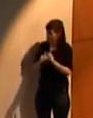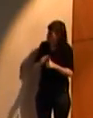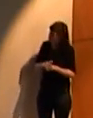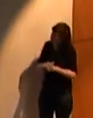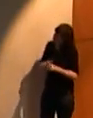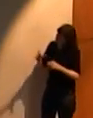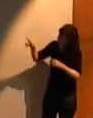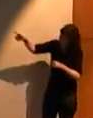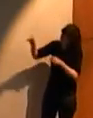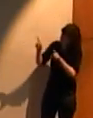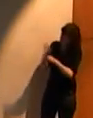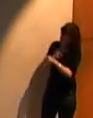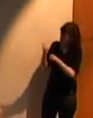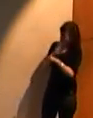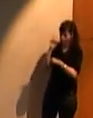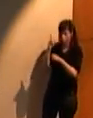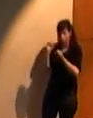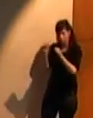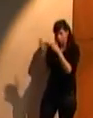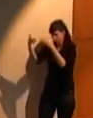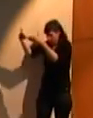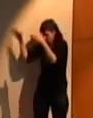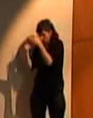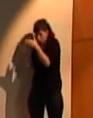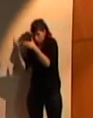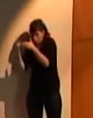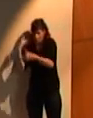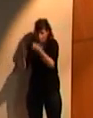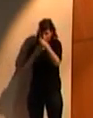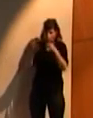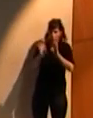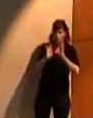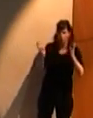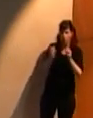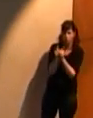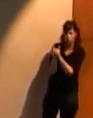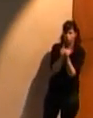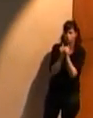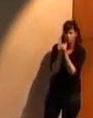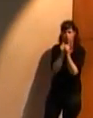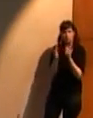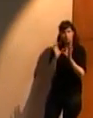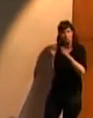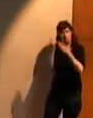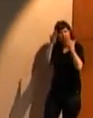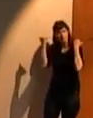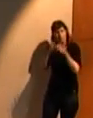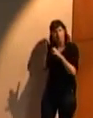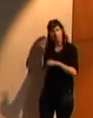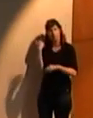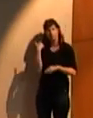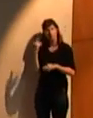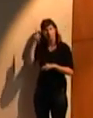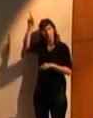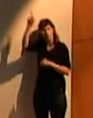pouvoir s'isoler et de pouvoir aussi être ensemble. Voilà. Donc vous voyez que, enfin, pour ceux qui ont visité l'abri avant